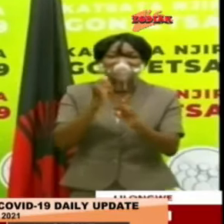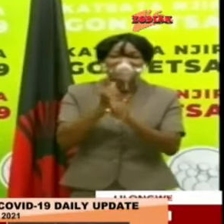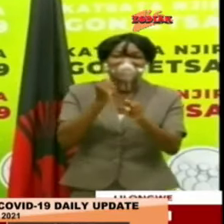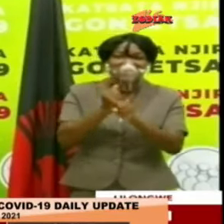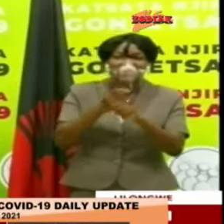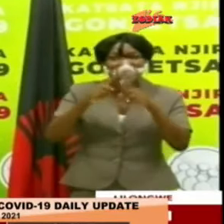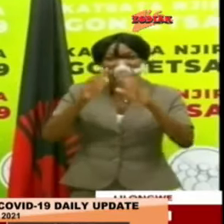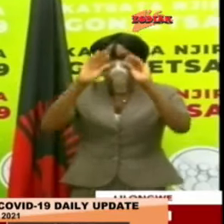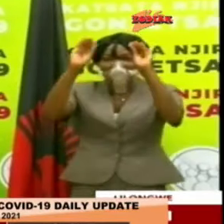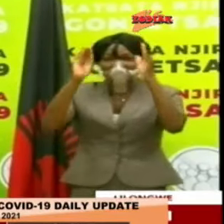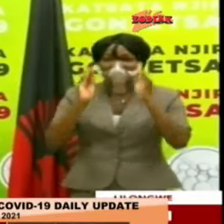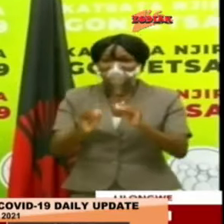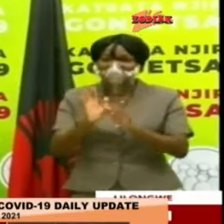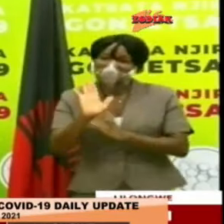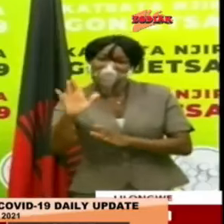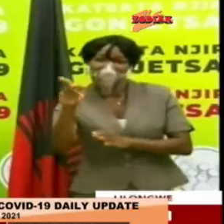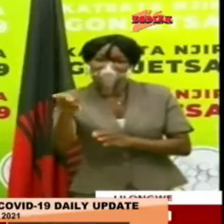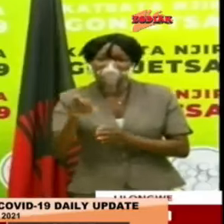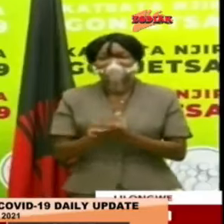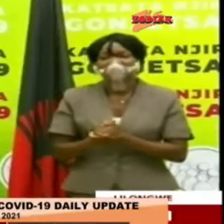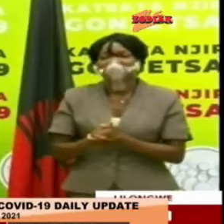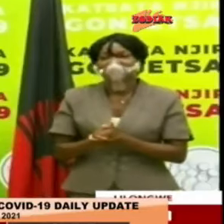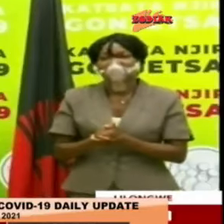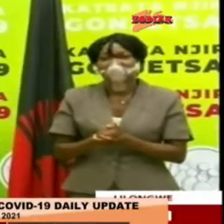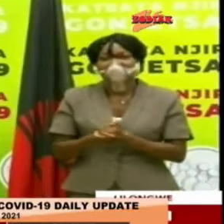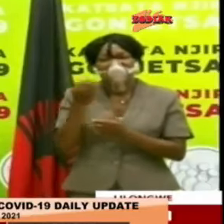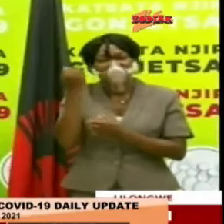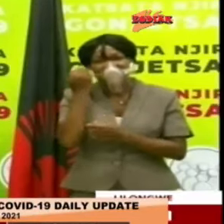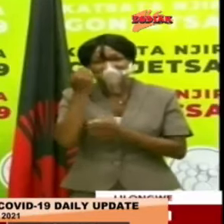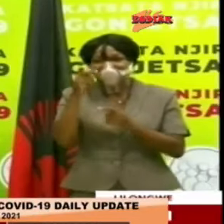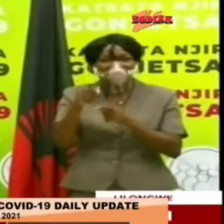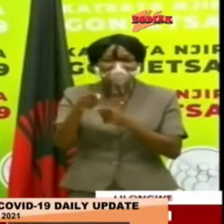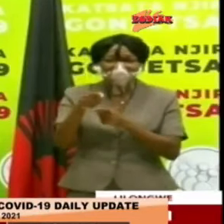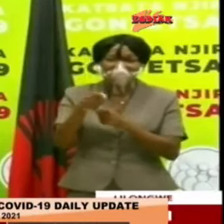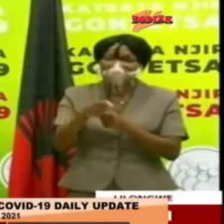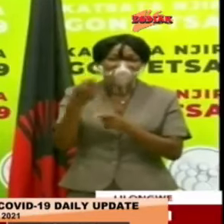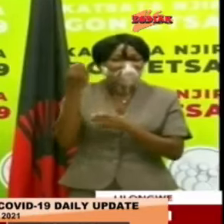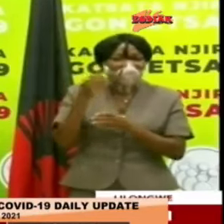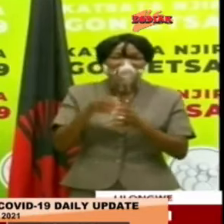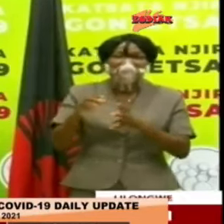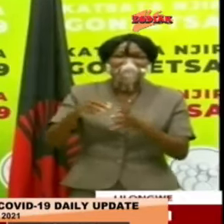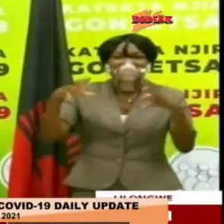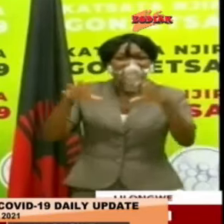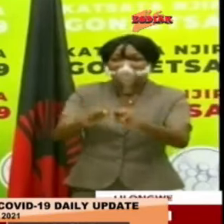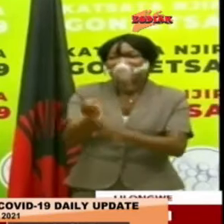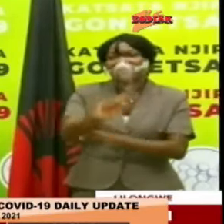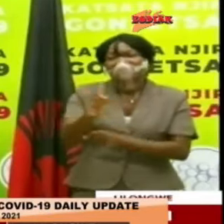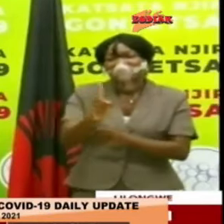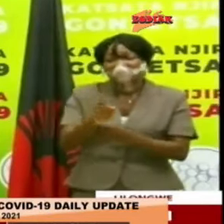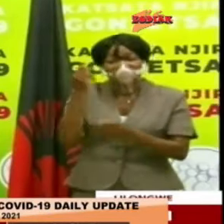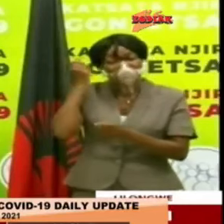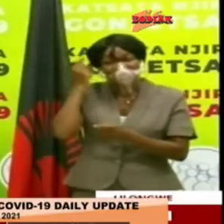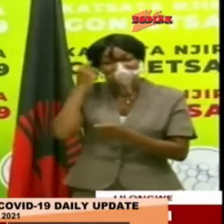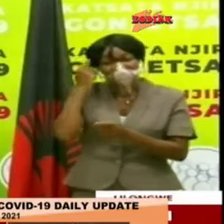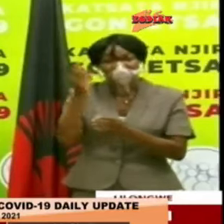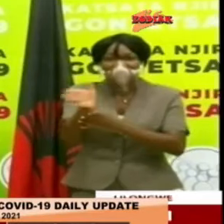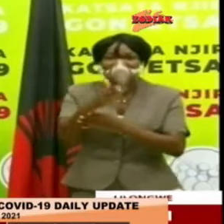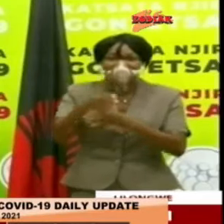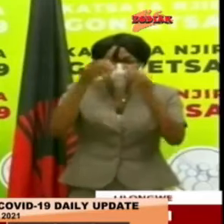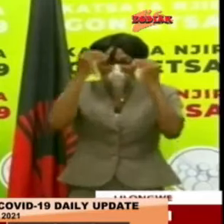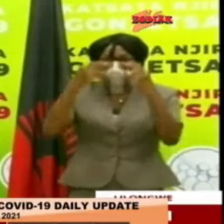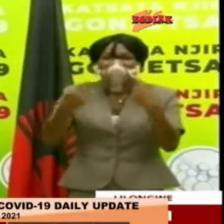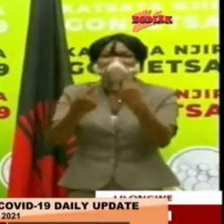ntchito ndaziphunzisawo kuti muliri umenewu usatani usapeze. Kuli mavuta ambiri ku education ana